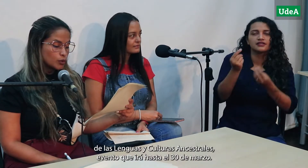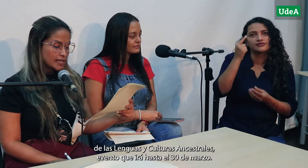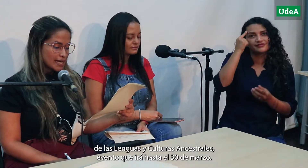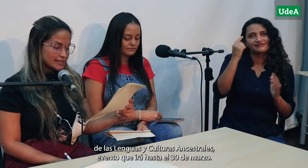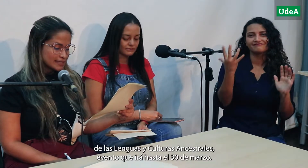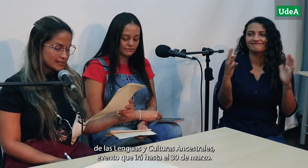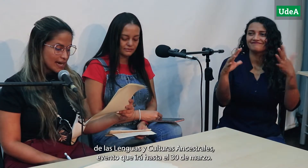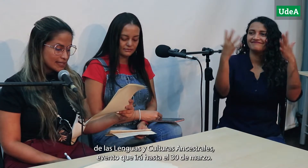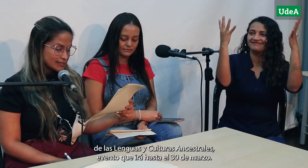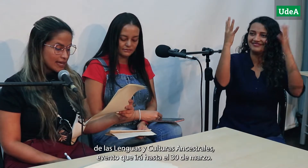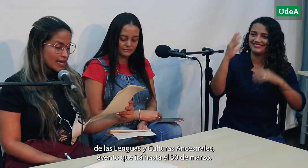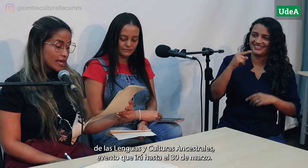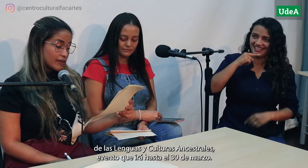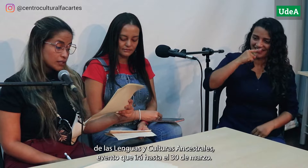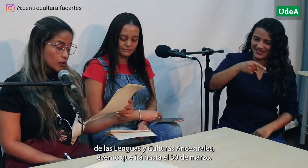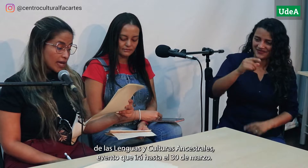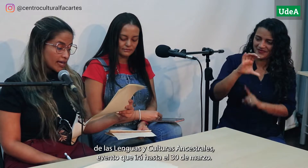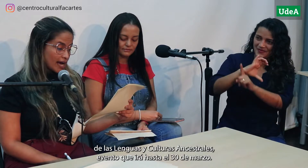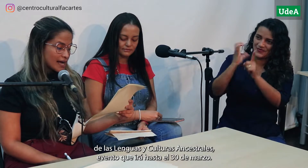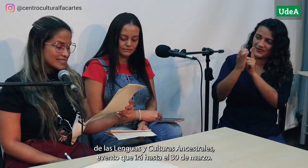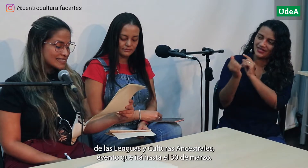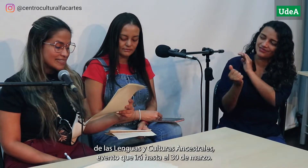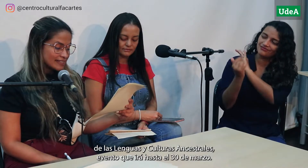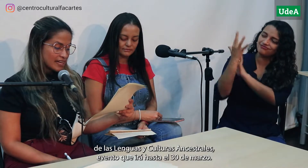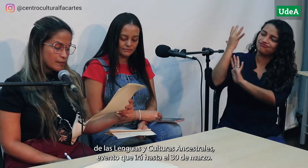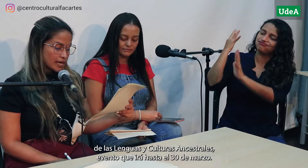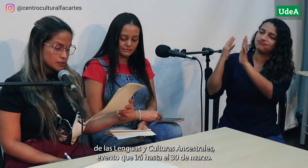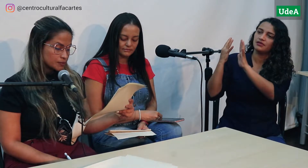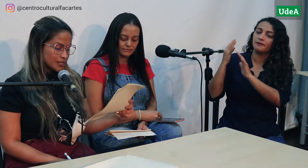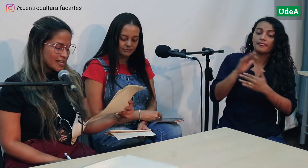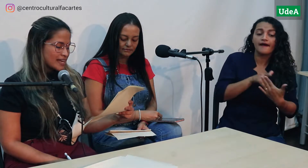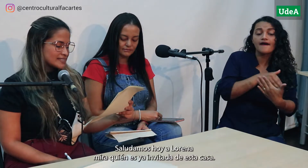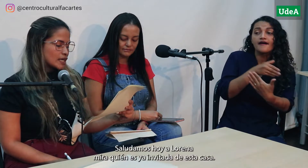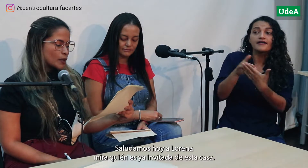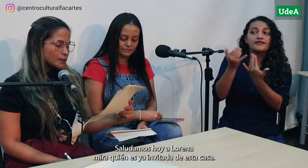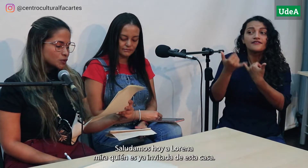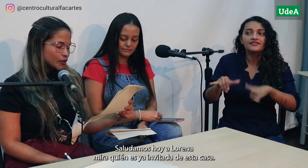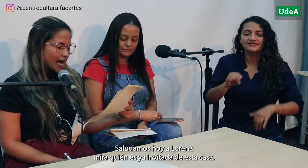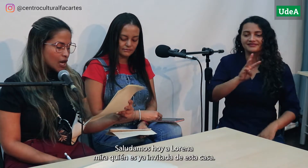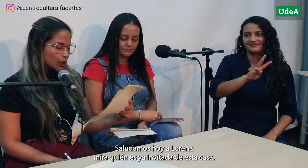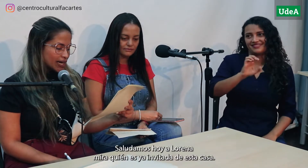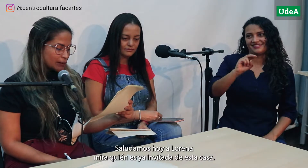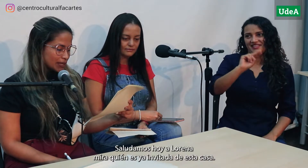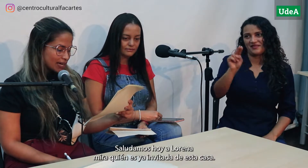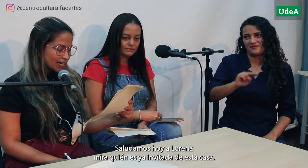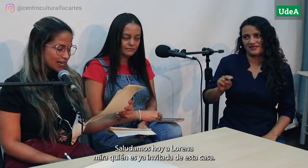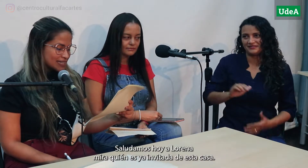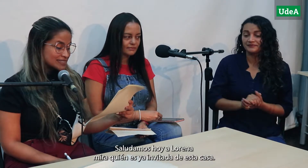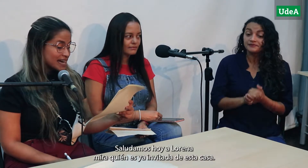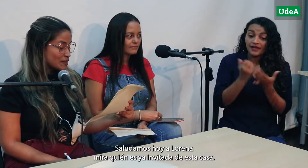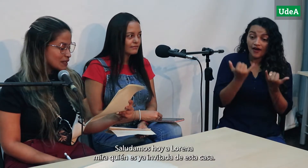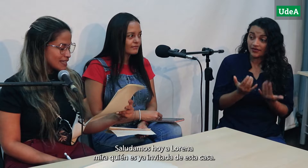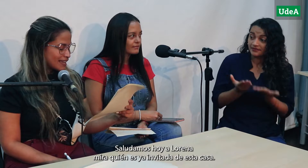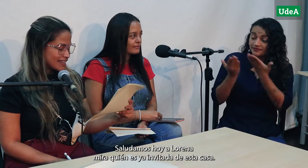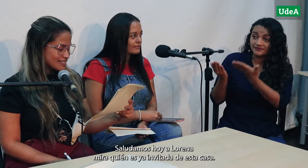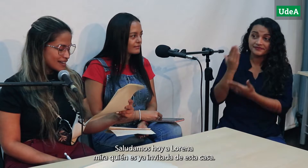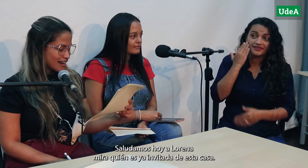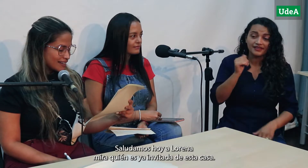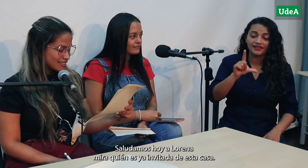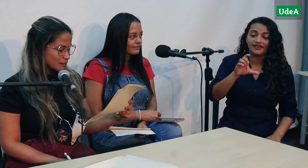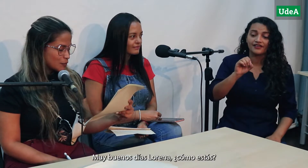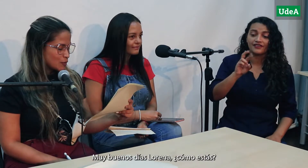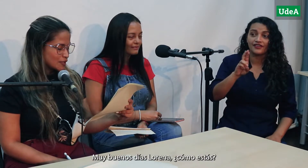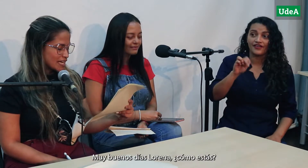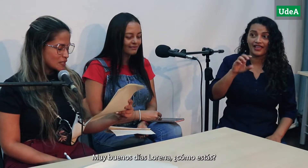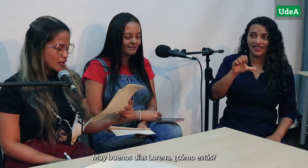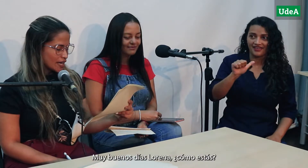y culturas ancestrales, evento que irá hasta el 30 de marzo. Saludamos hoy a Lorena Mira, quien es ya invitada de esta